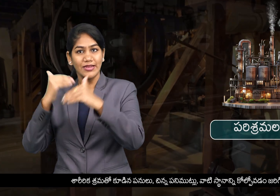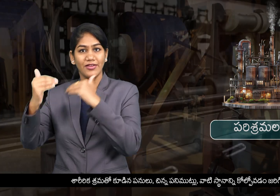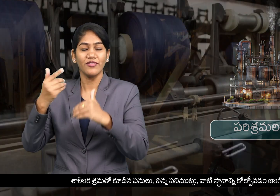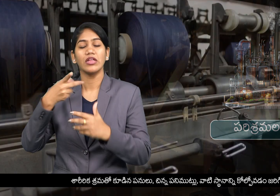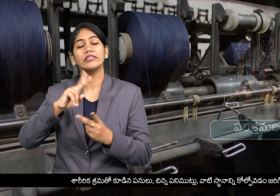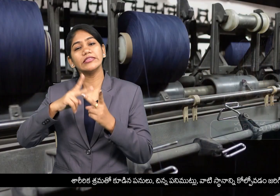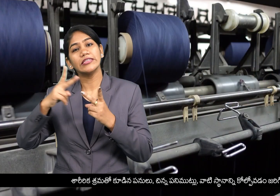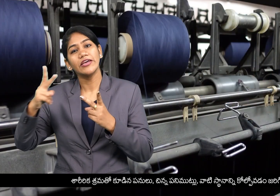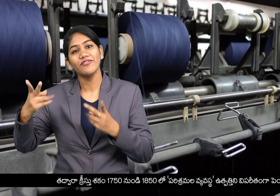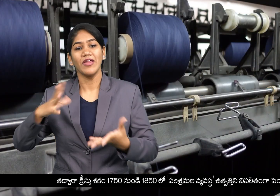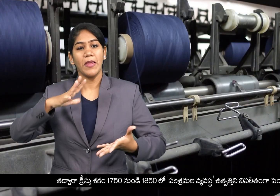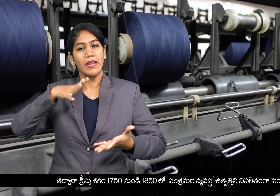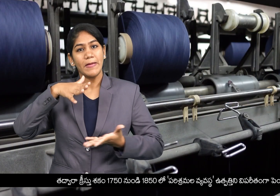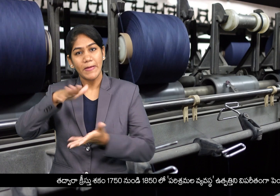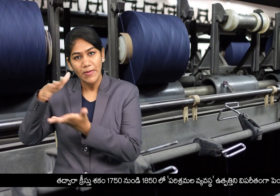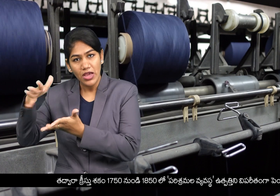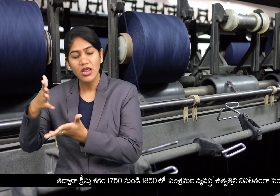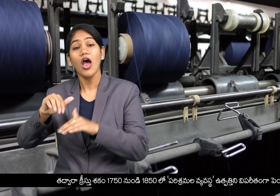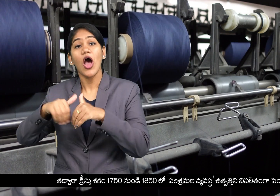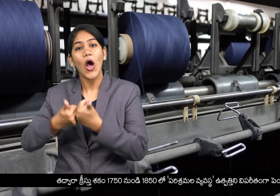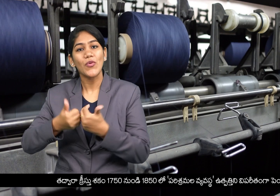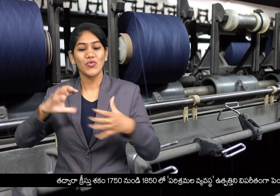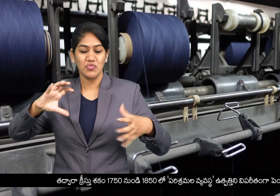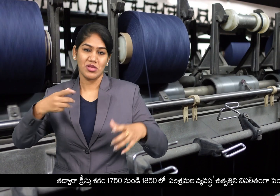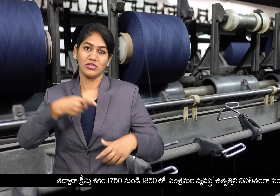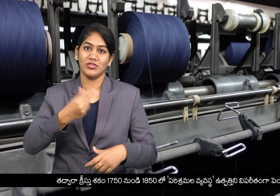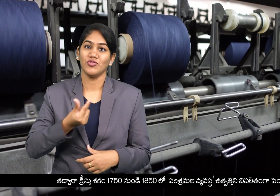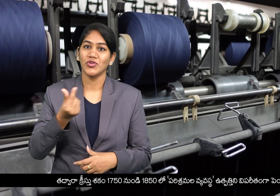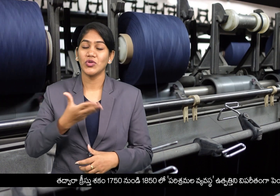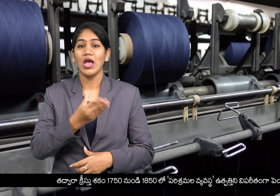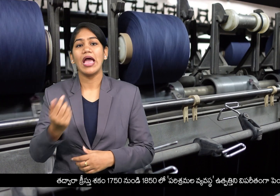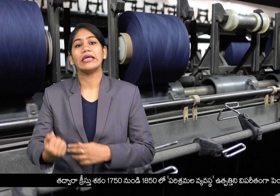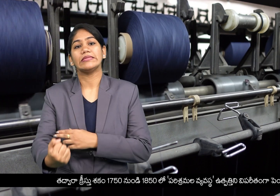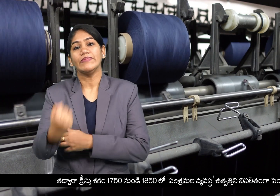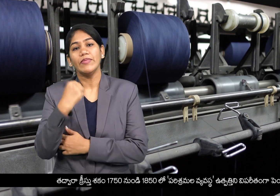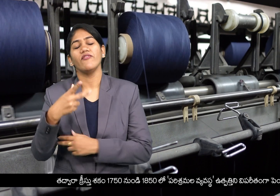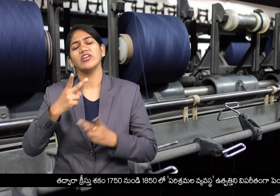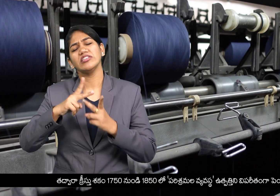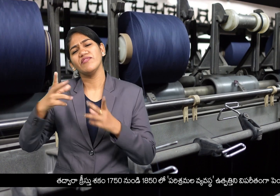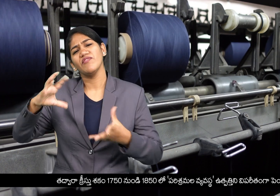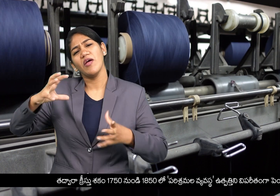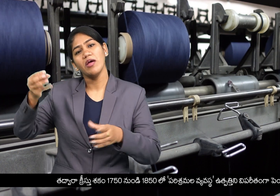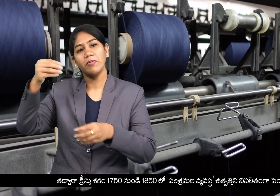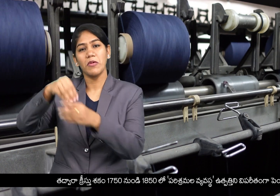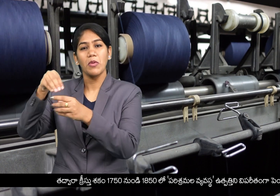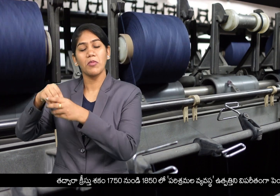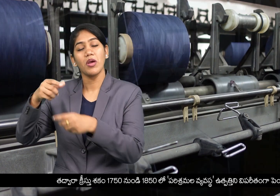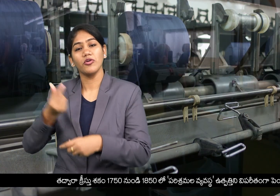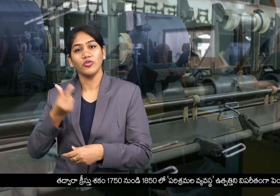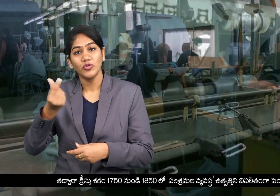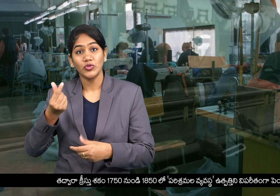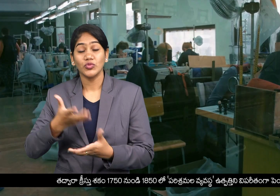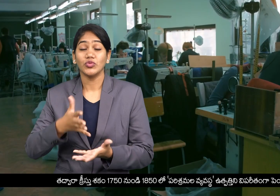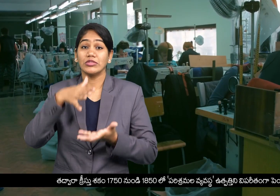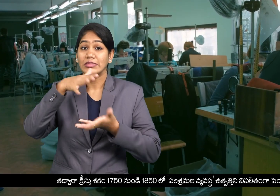కోల్పోవడం జరిగింది. తద్వారా క్రీస్తకం 1750 నుండి 1850లో పరిశ్రమల వ్యవస్థ